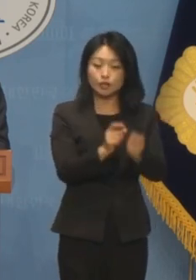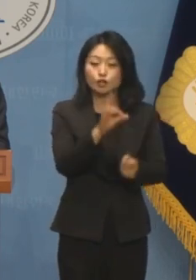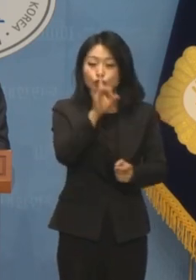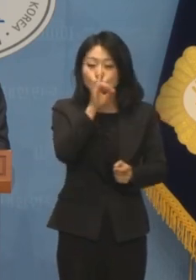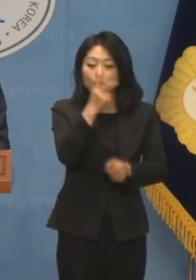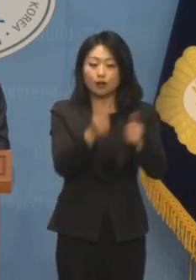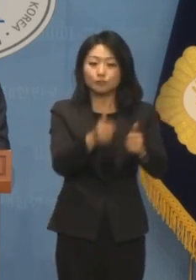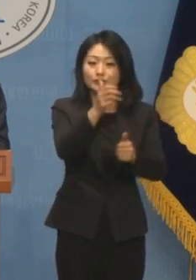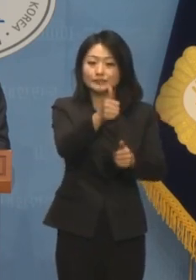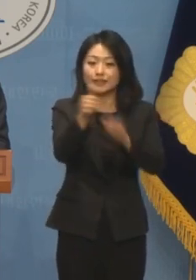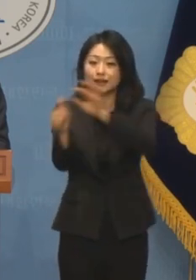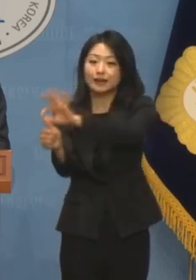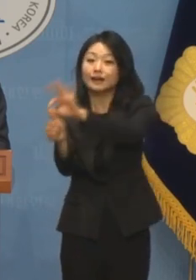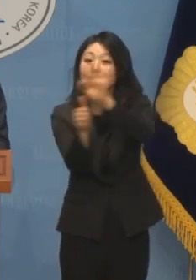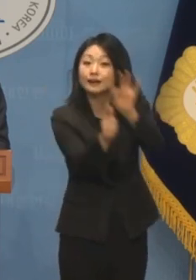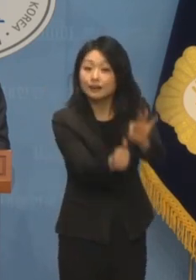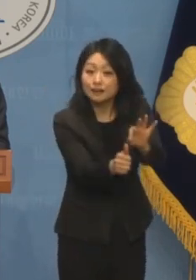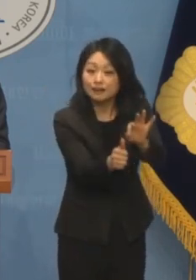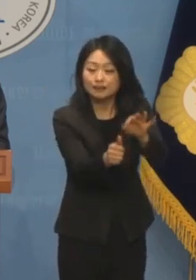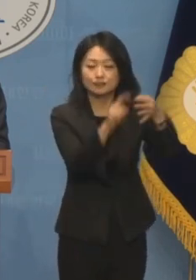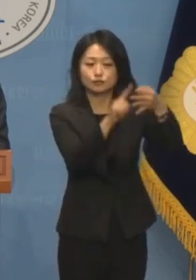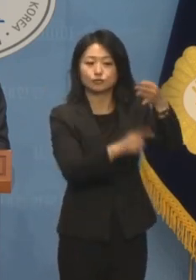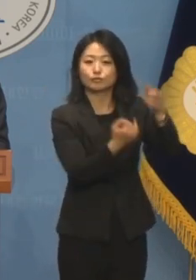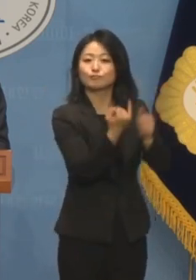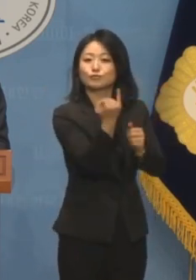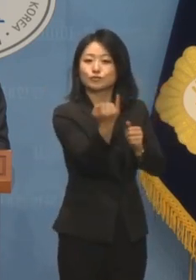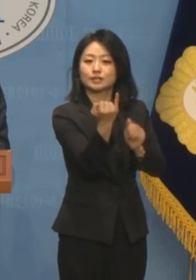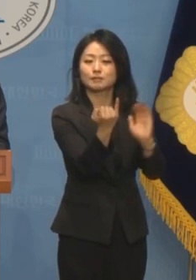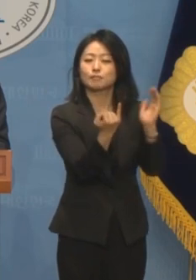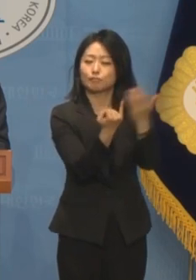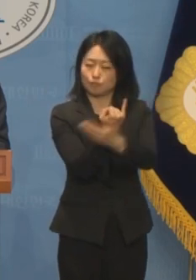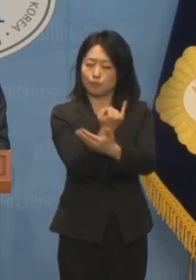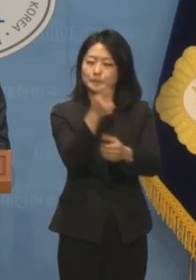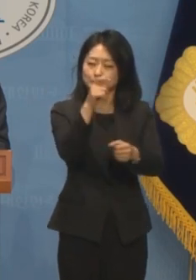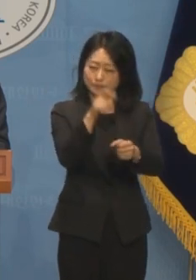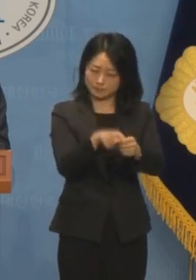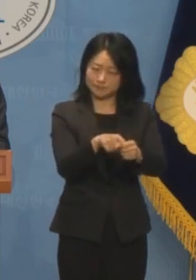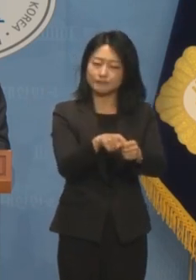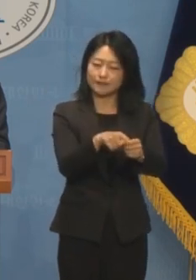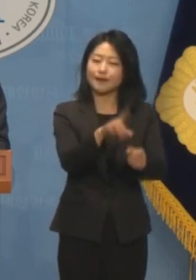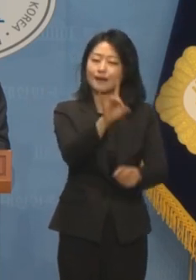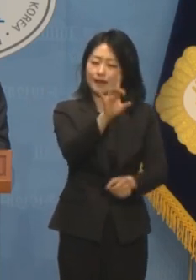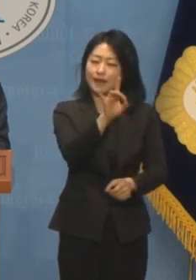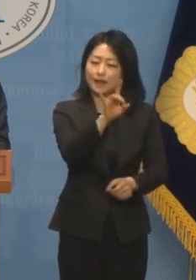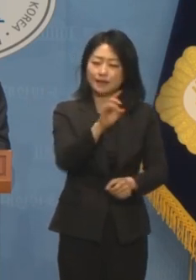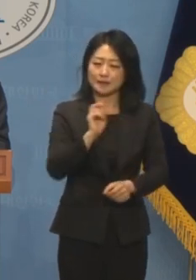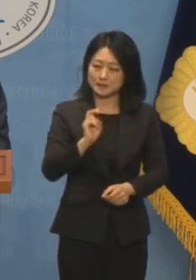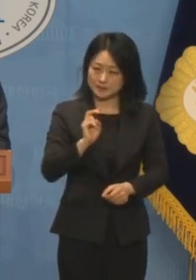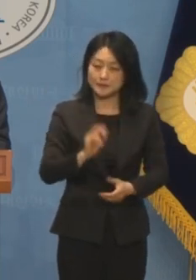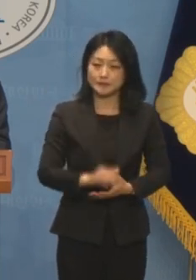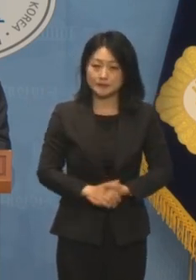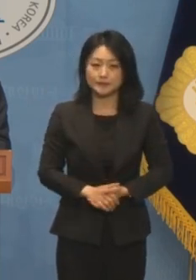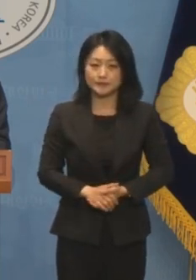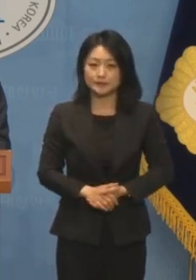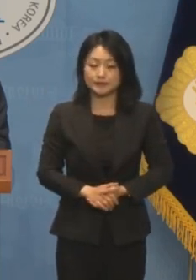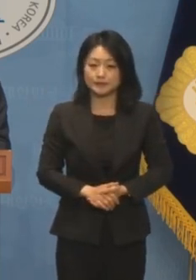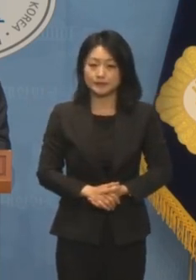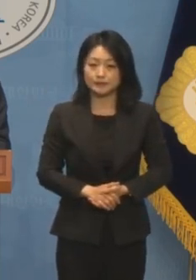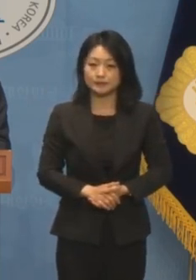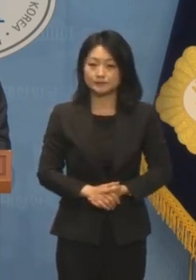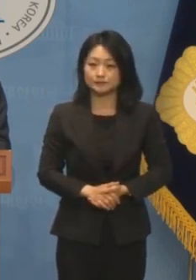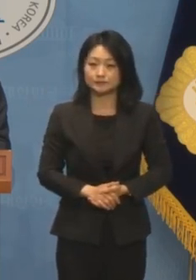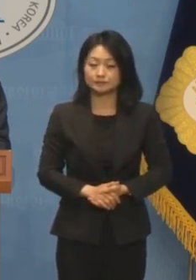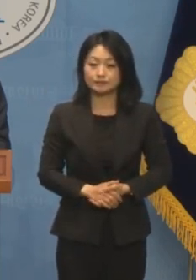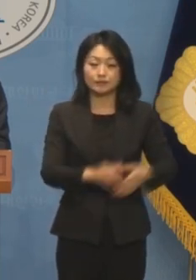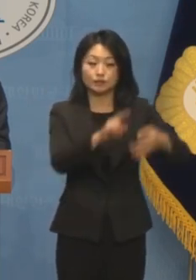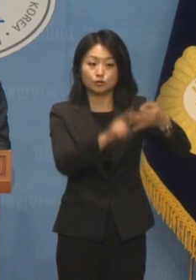김건희 여사를 성역으로 만들라는 신호로밖에 볼 수 없습니다. 그게 아니라면